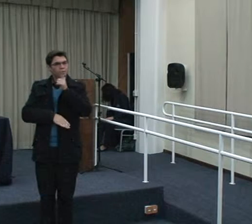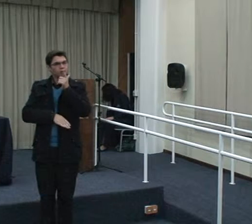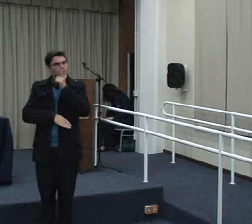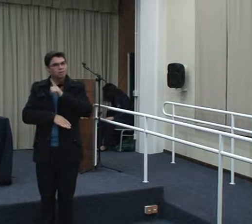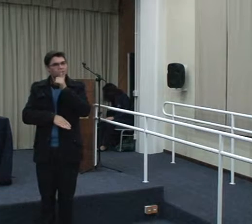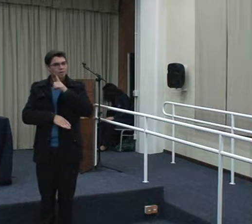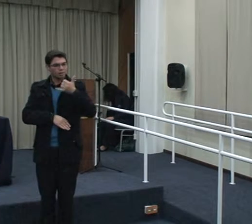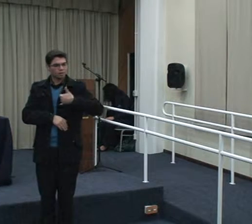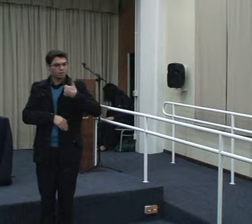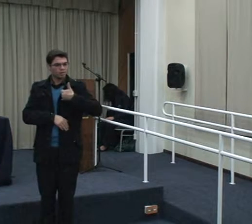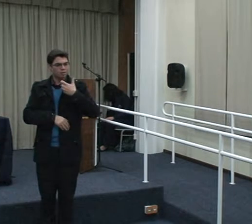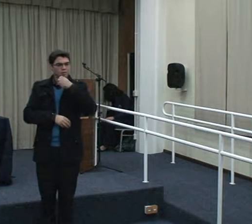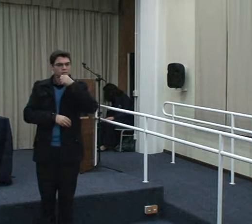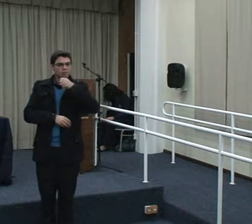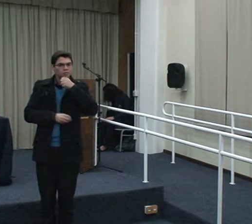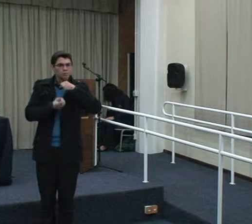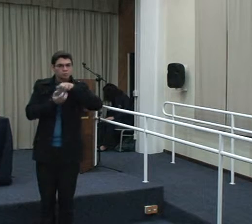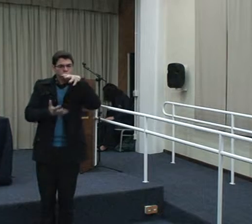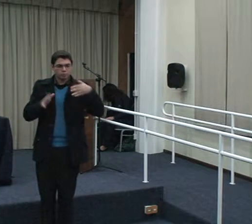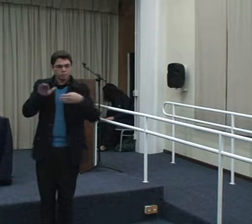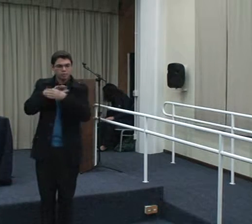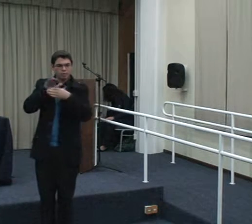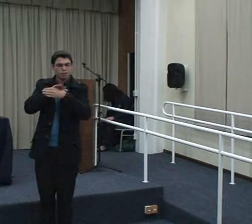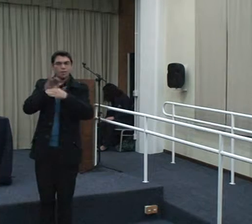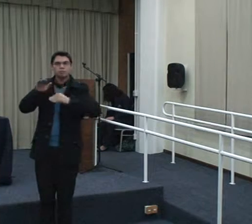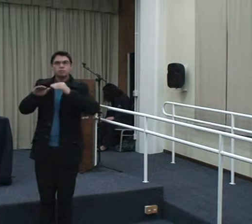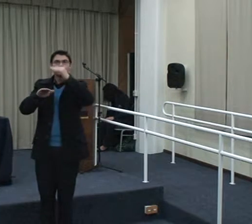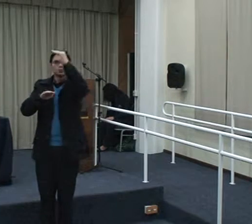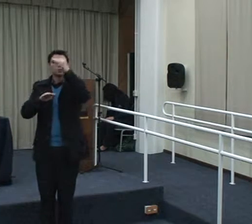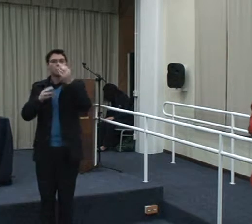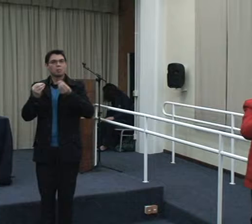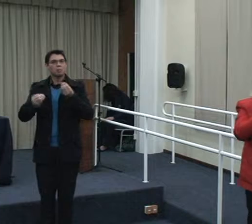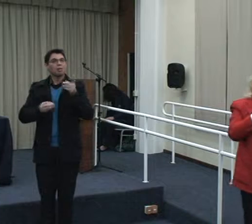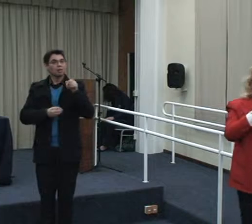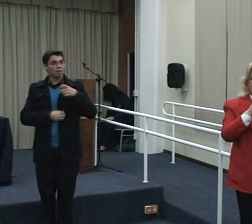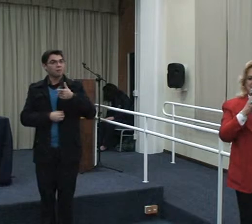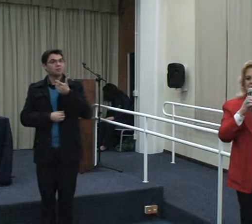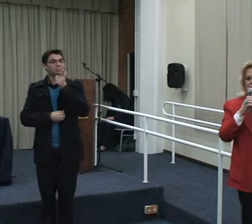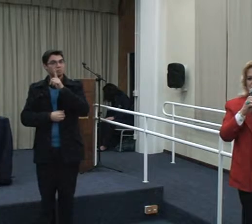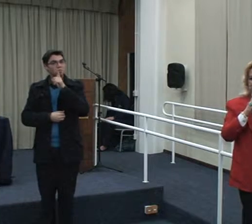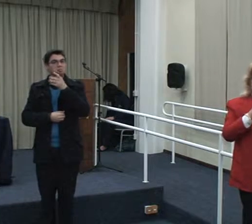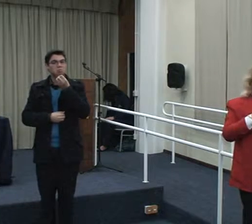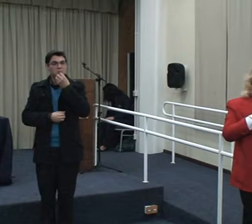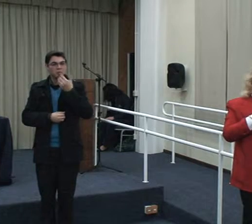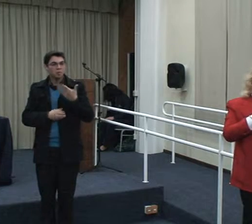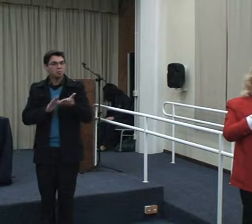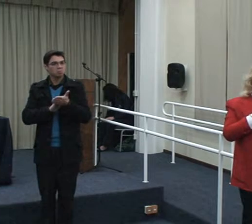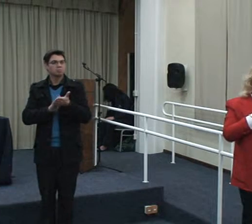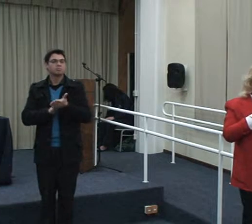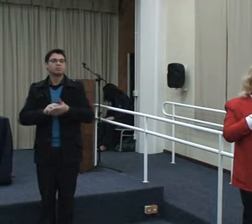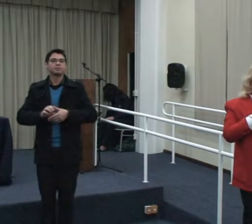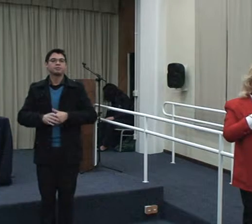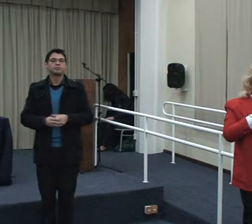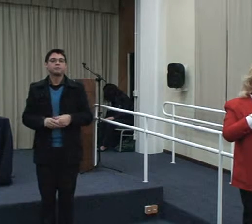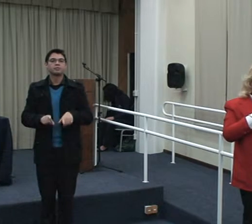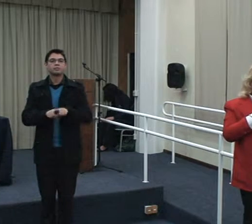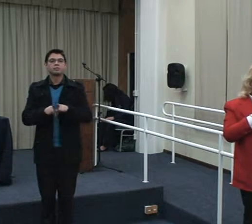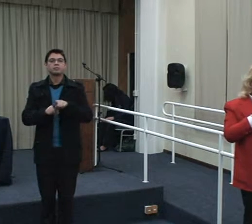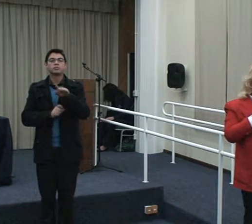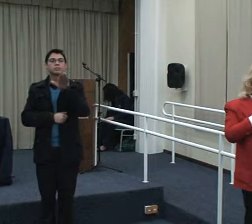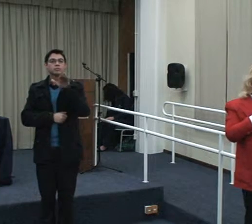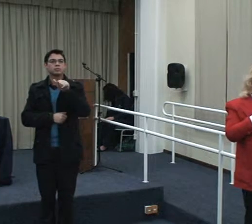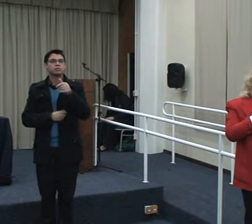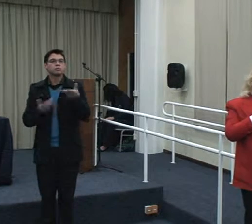escolha do proprietário, né? Parabéns pela iniciativa, né? De muito valor. Eu quero